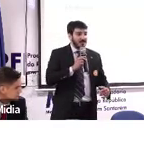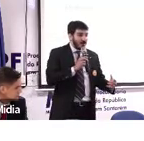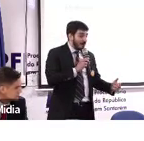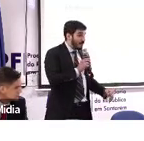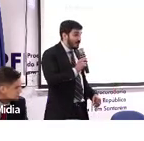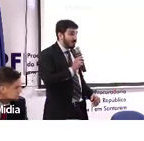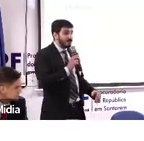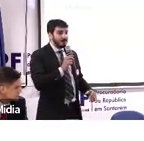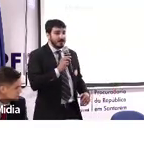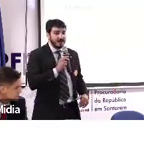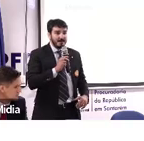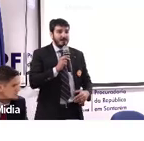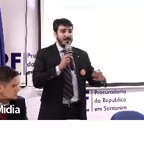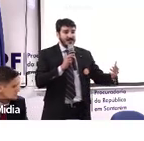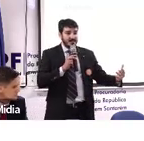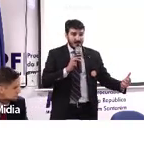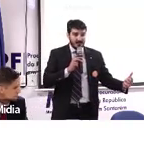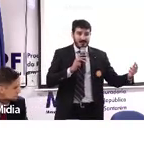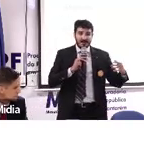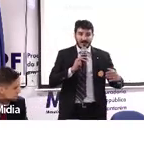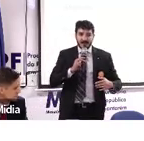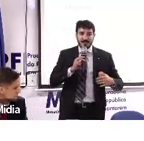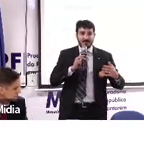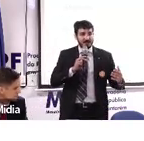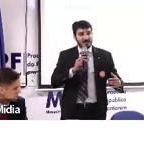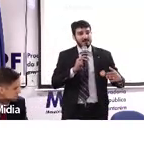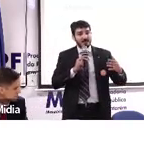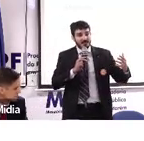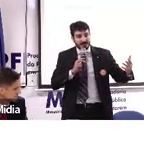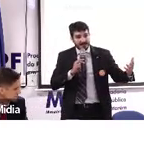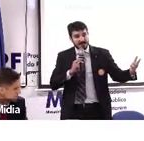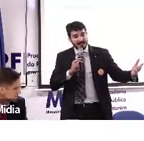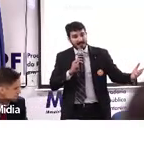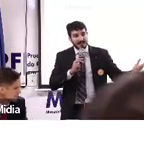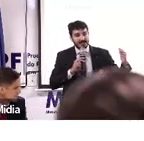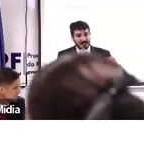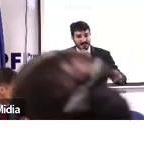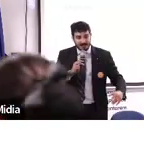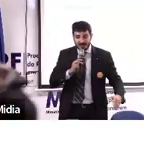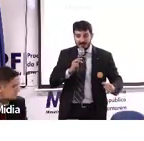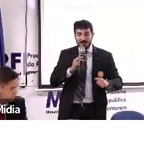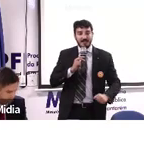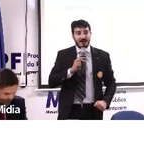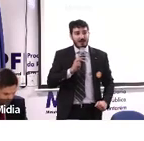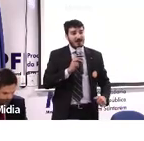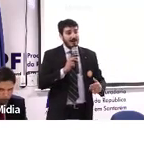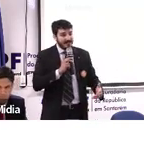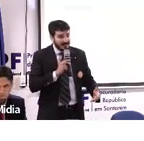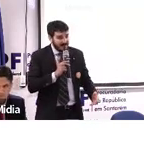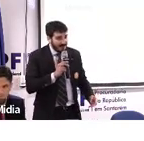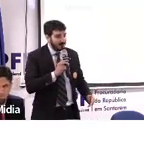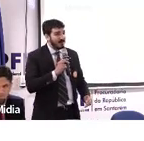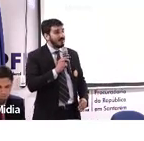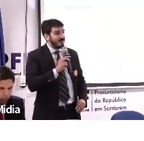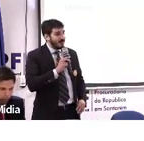acontece normalmente com último crime é uma conexão quem vende manda muitas vezes tem esse esse material